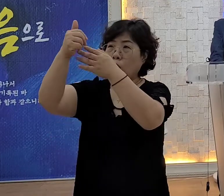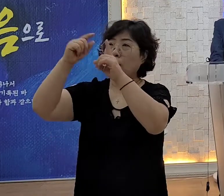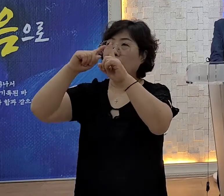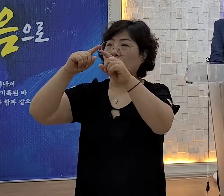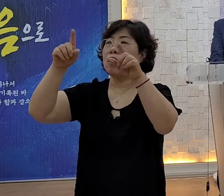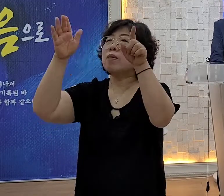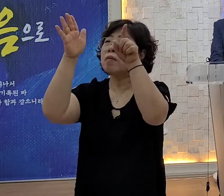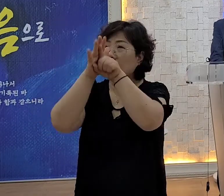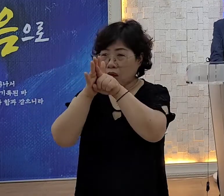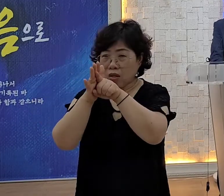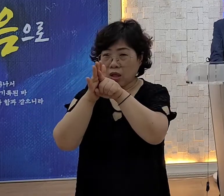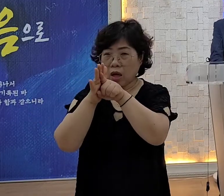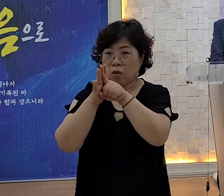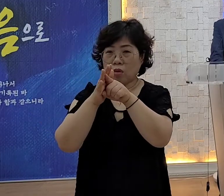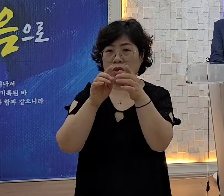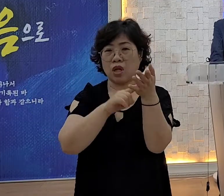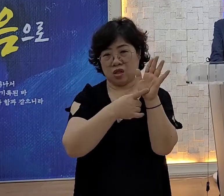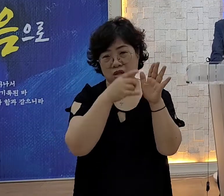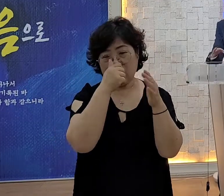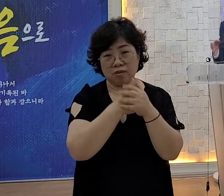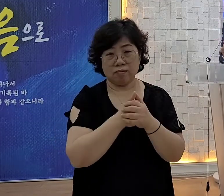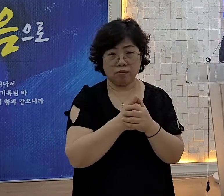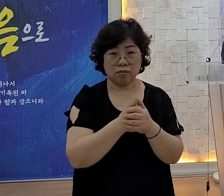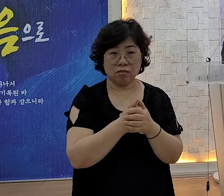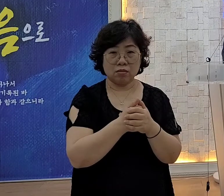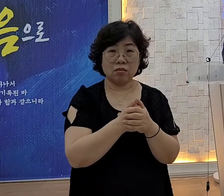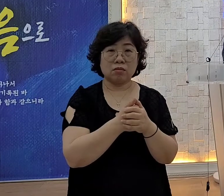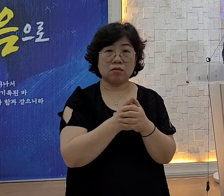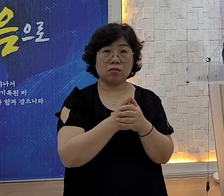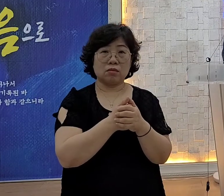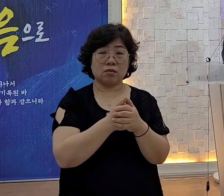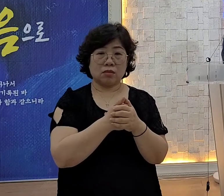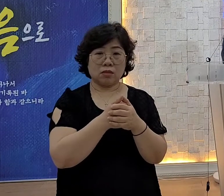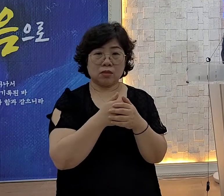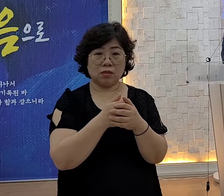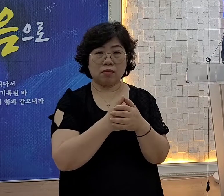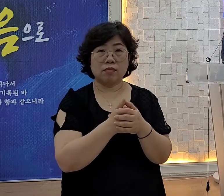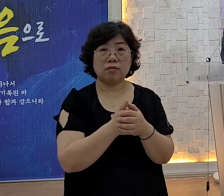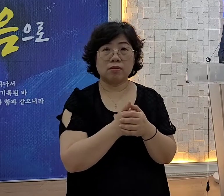여기시고. 똑같죠 오늘 본문하고. 이 말이 여기서 나와요.